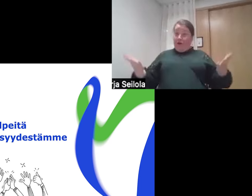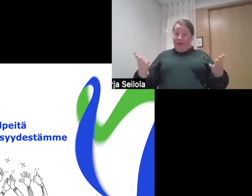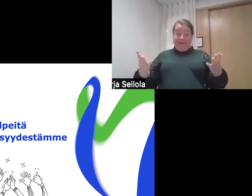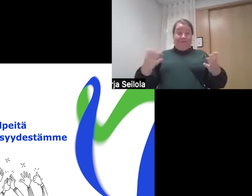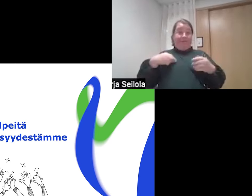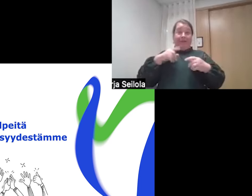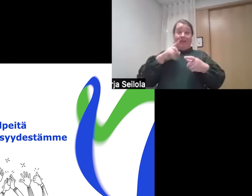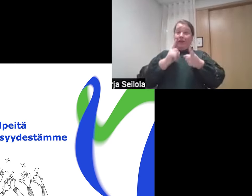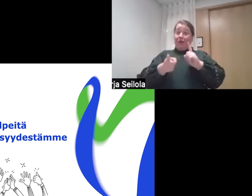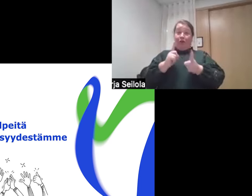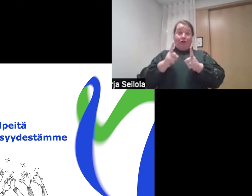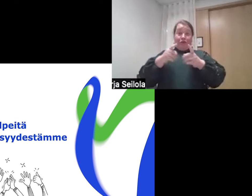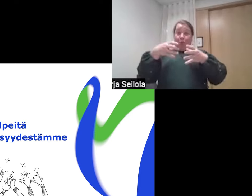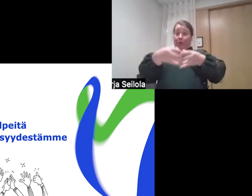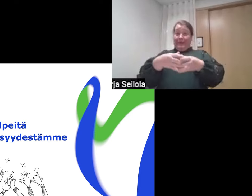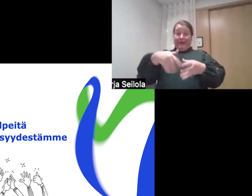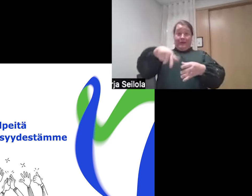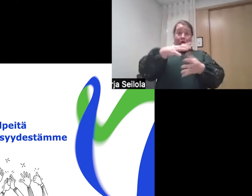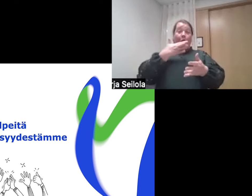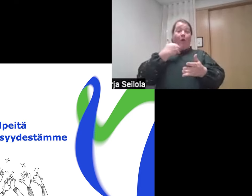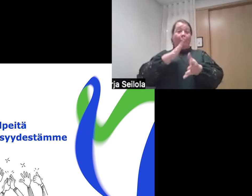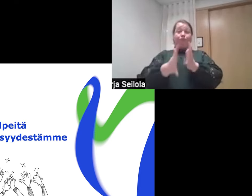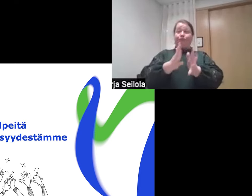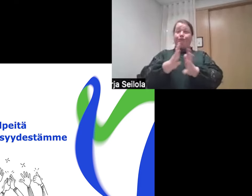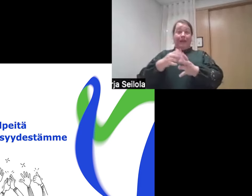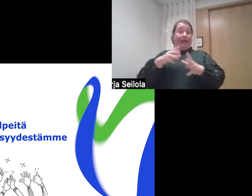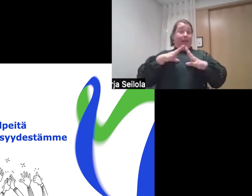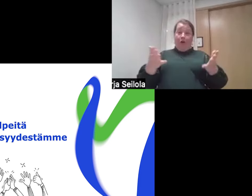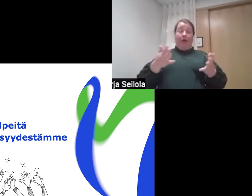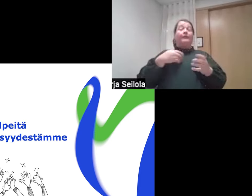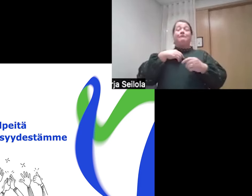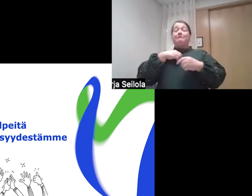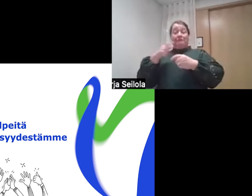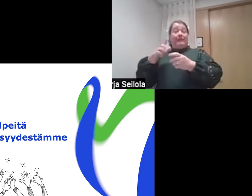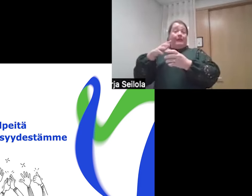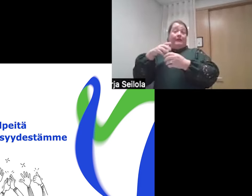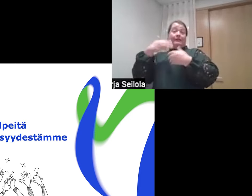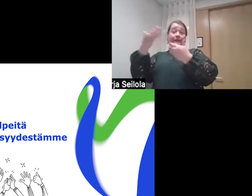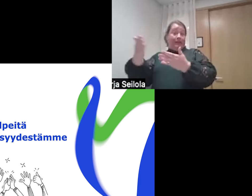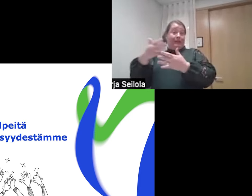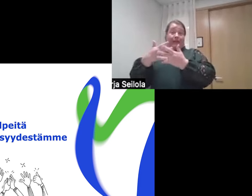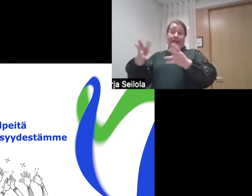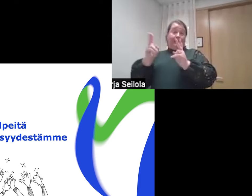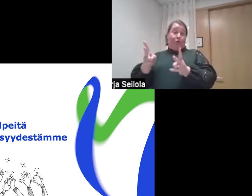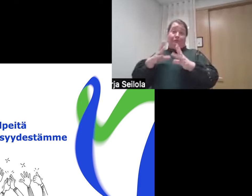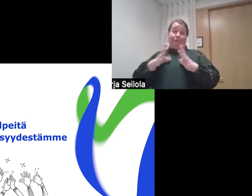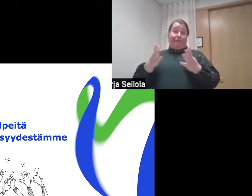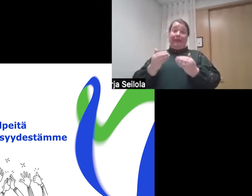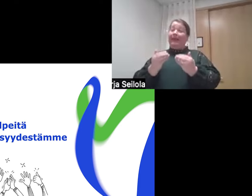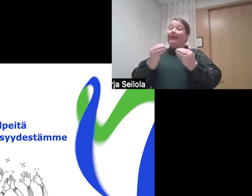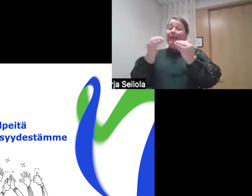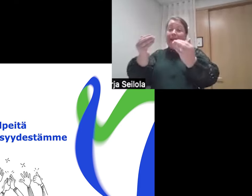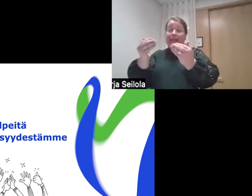tätä yhteisöä tähän työhön mukaan. Jos yhteisöä ei ole, jossa voi sitä